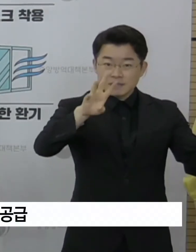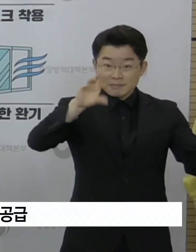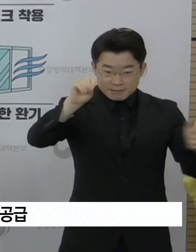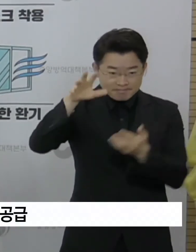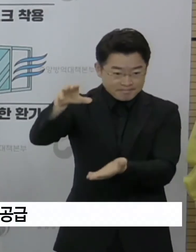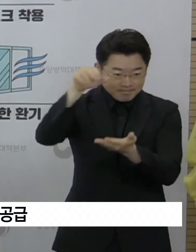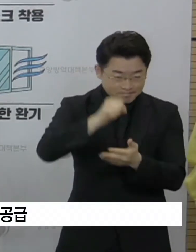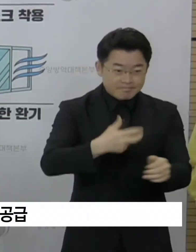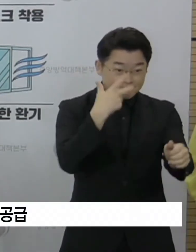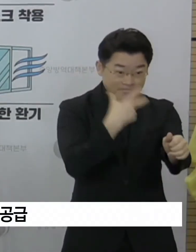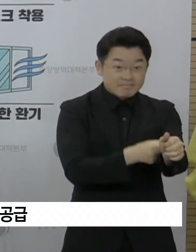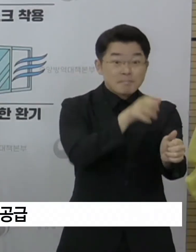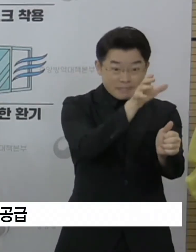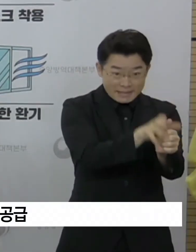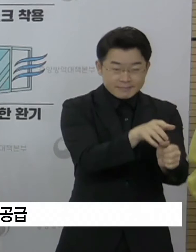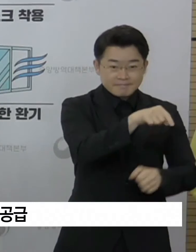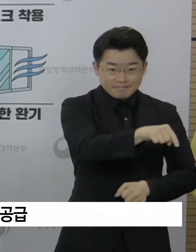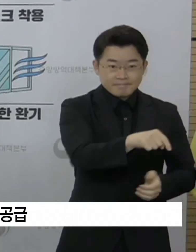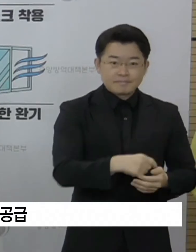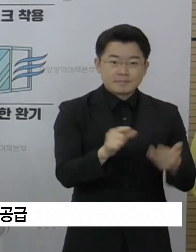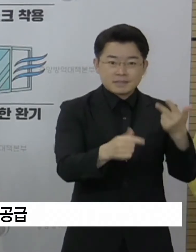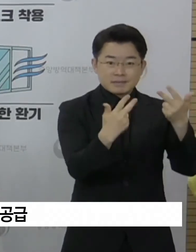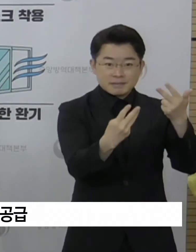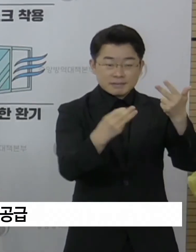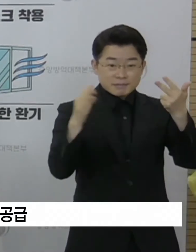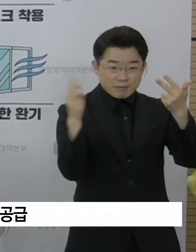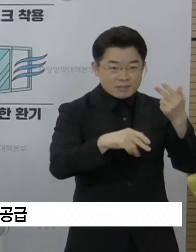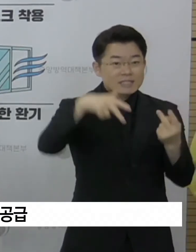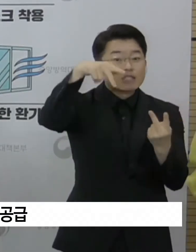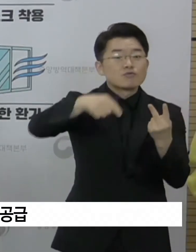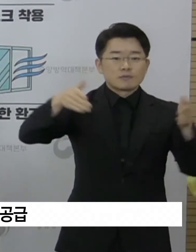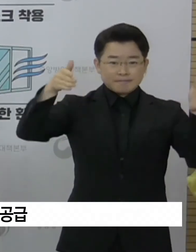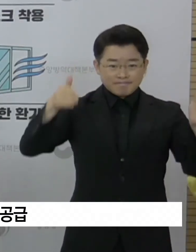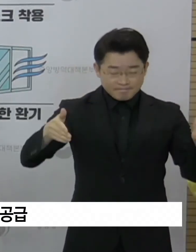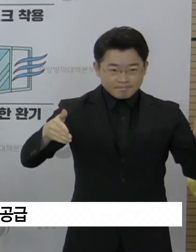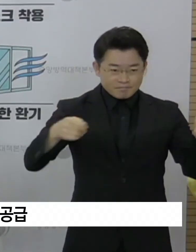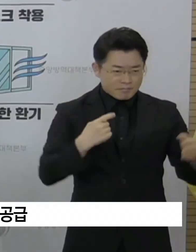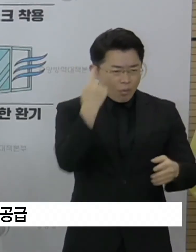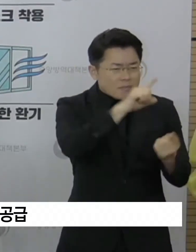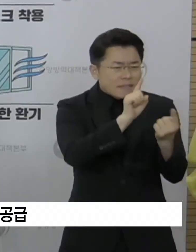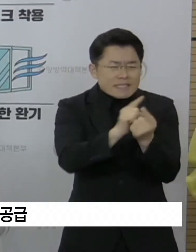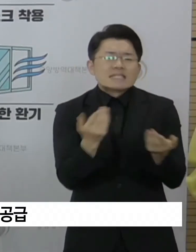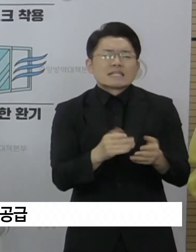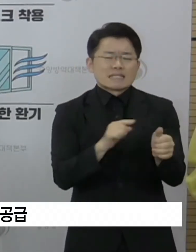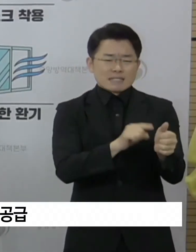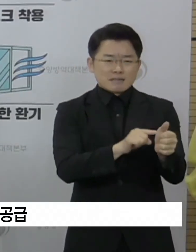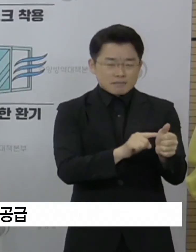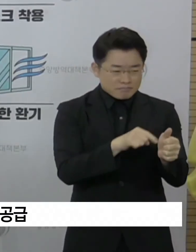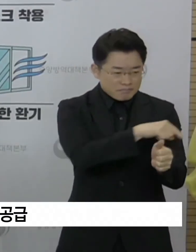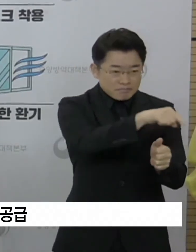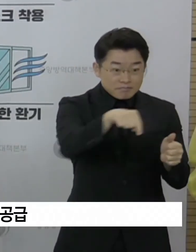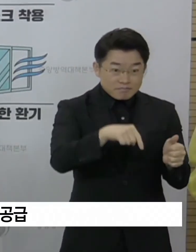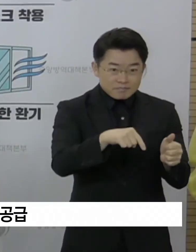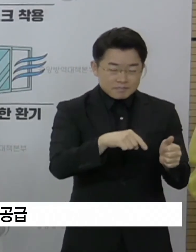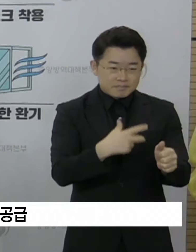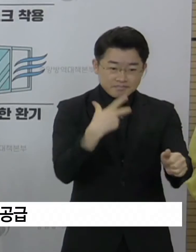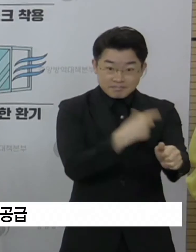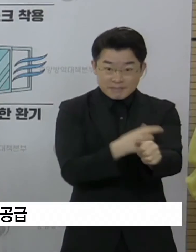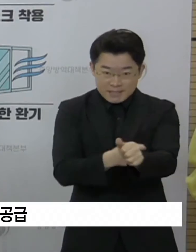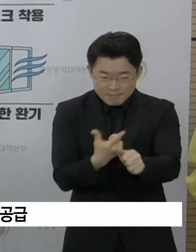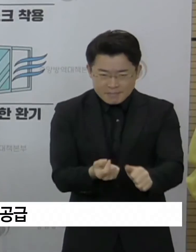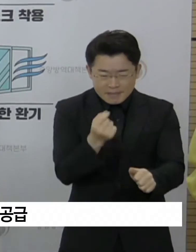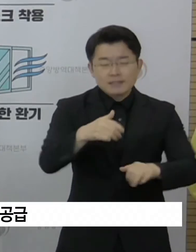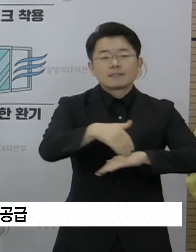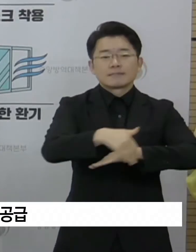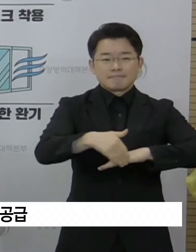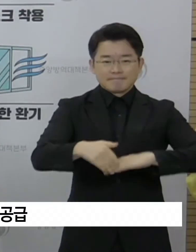명분을 공급하여 7월 13일부터 2주간 대민 접촉이 많은 짚고 4 대한 단기 집중